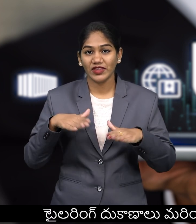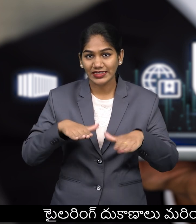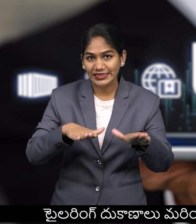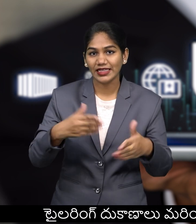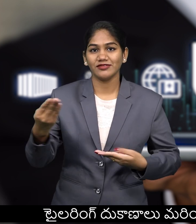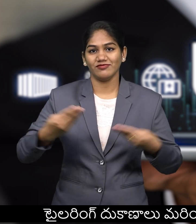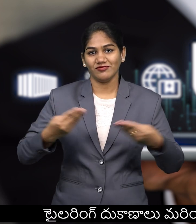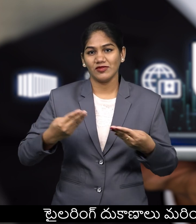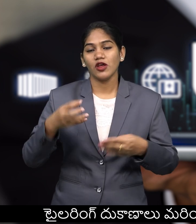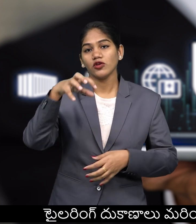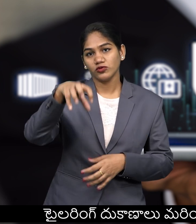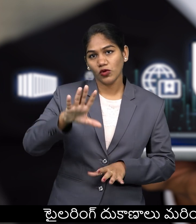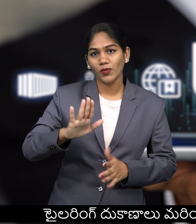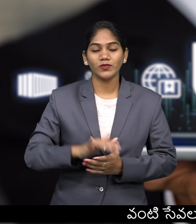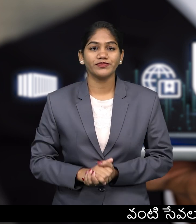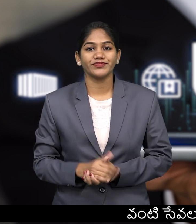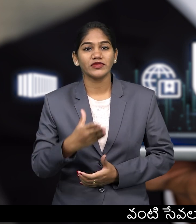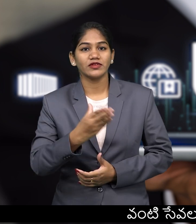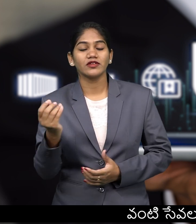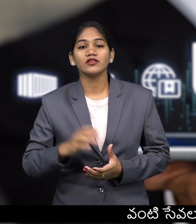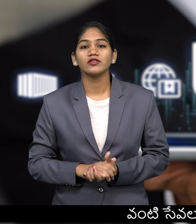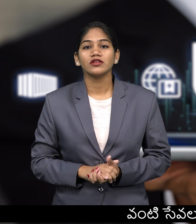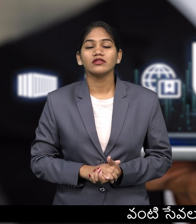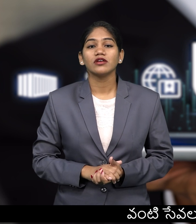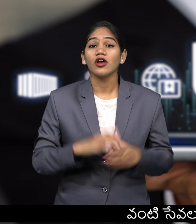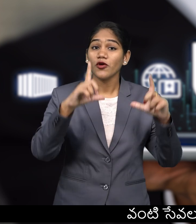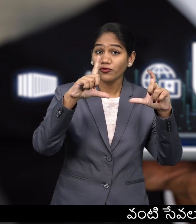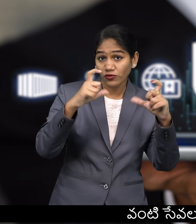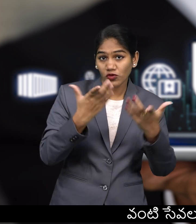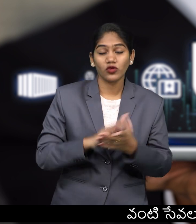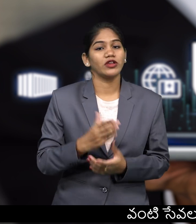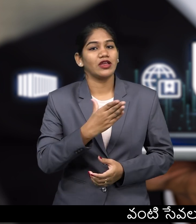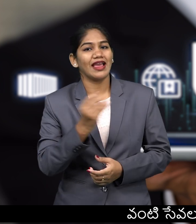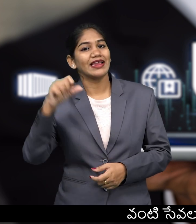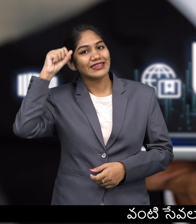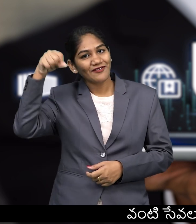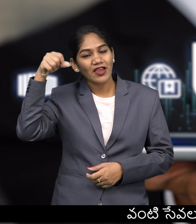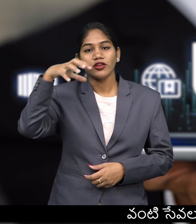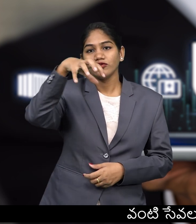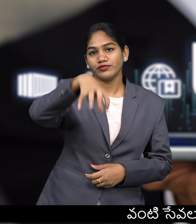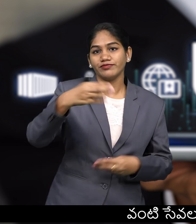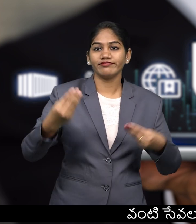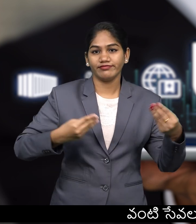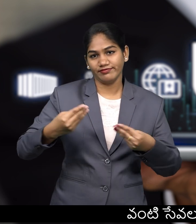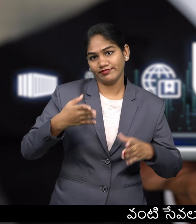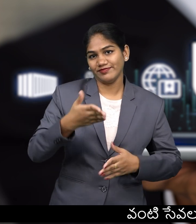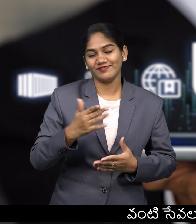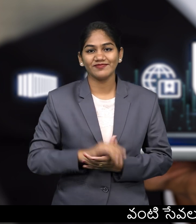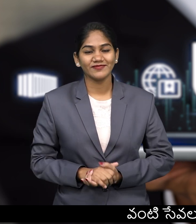టైలరింగ్ దుకాణాలు మరియు ఫోటో మరియు వీడియో స్టూడియోలు వంటి సేవలను అందించే కార్మికులు.